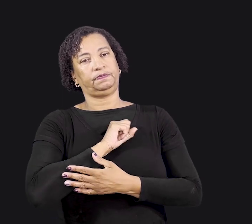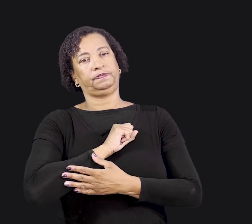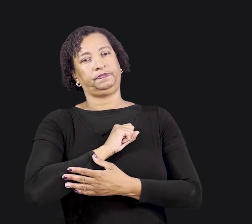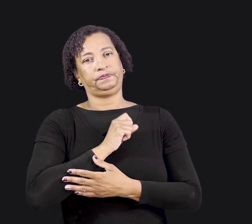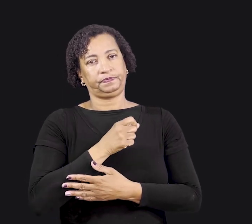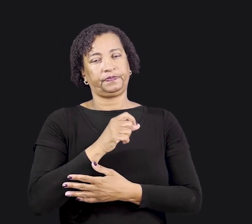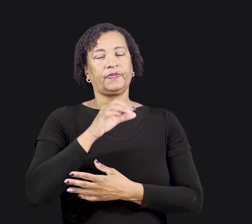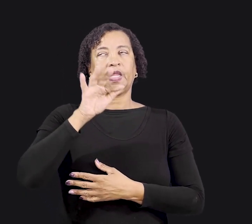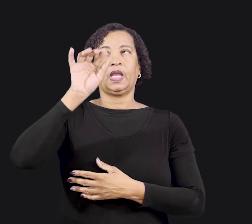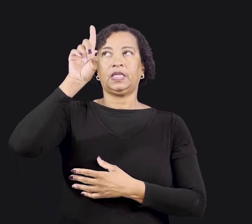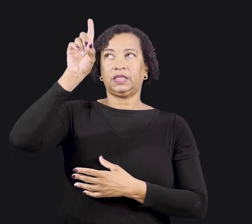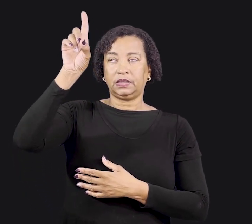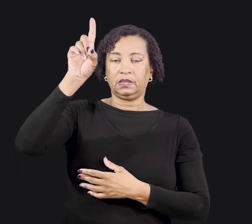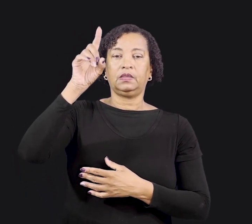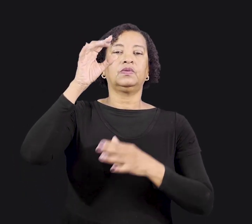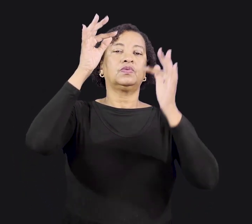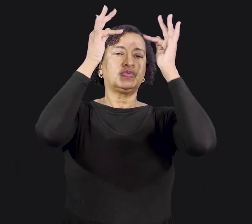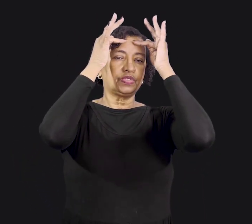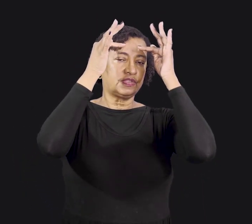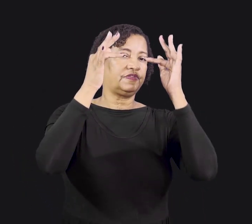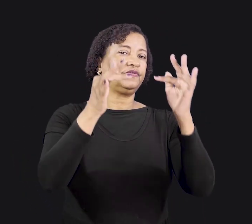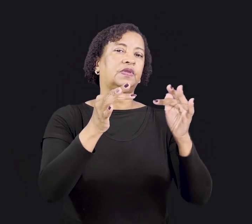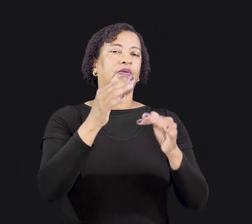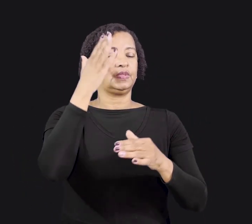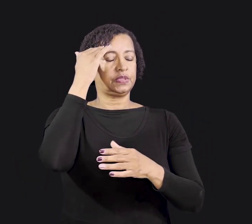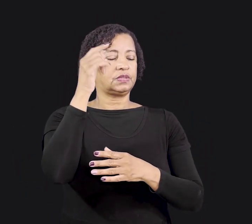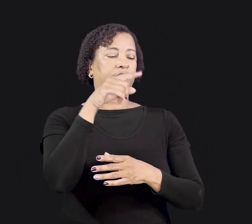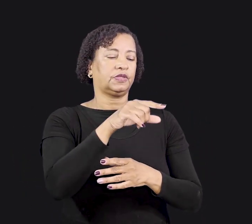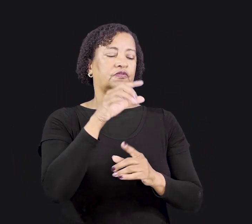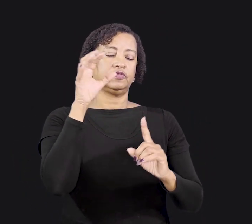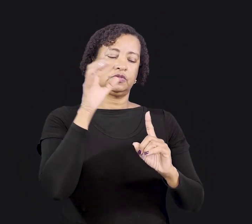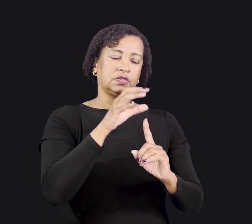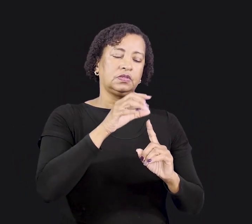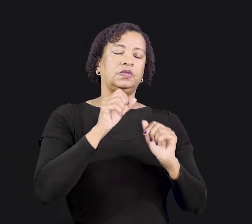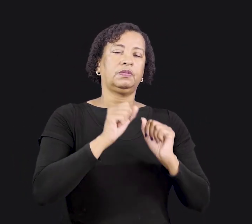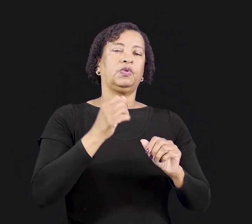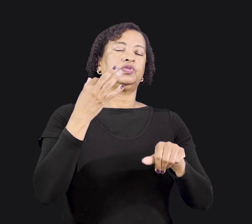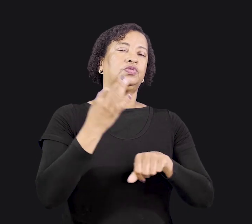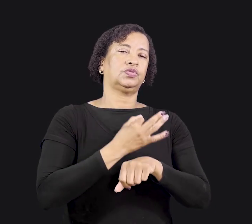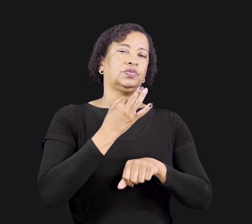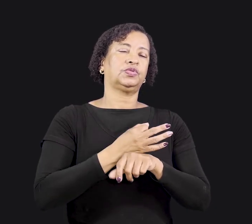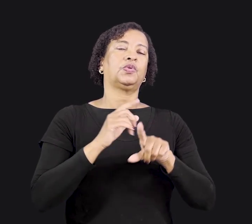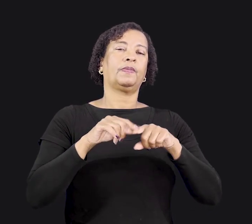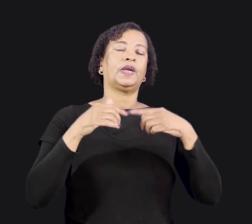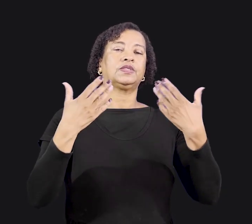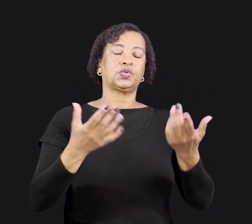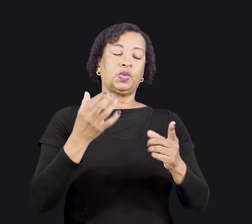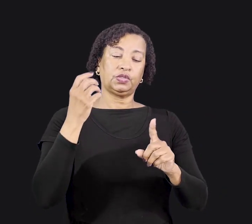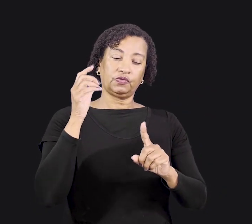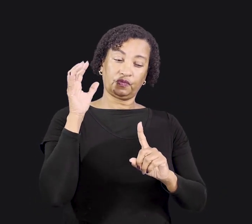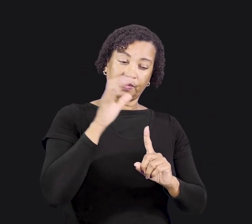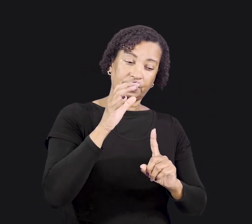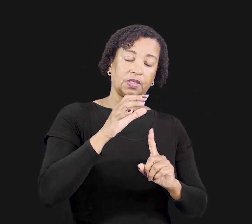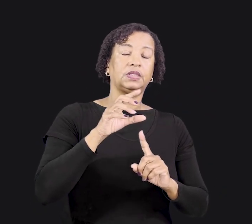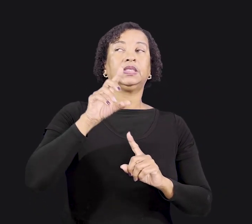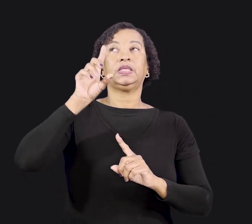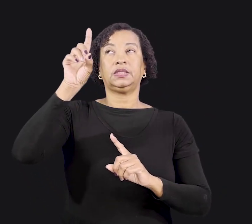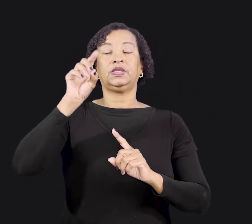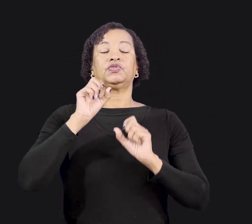não permitirá que vocês sejam tentados além do que possam suportar. Mas quando forem tentados, Ele mesmo lhes providenciará um escape para que